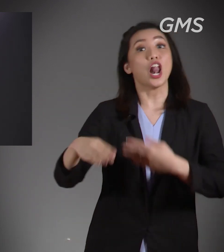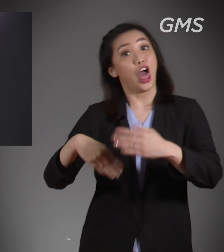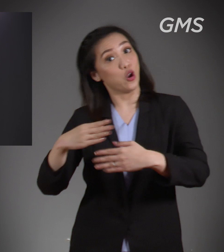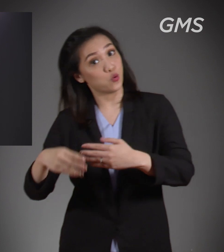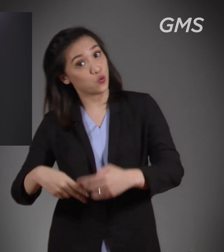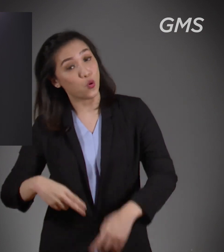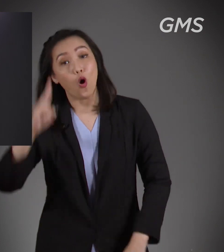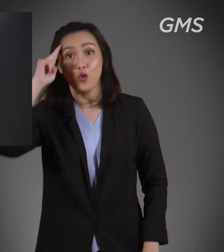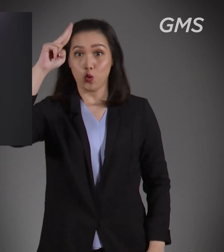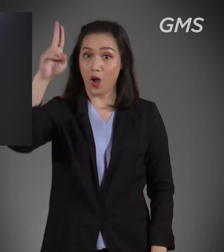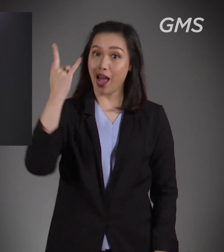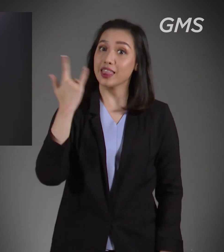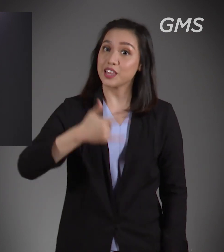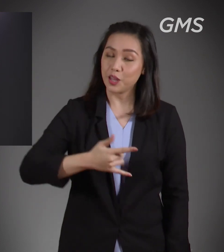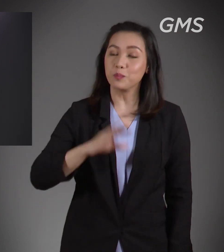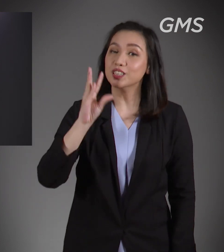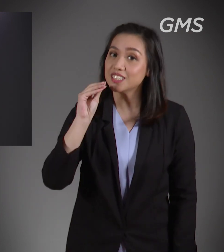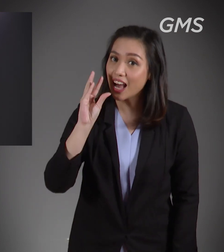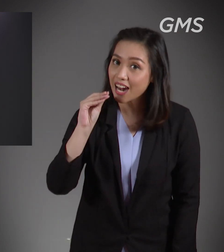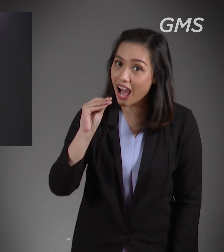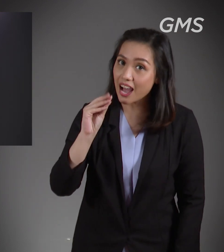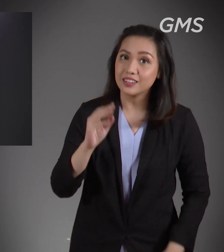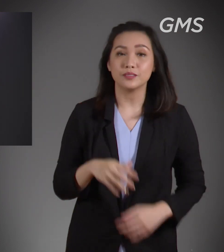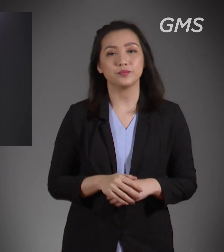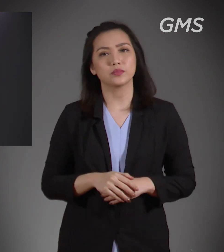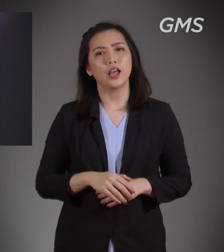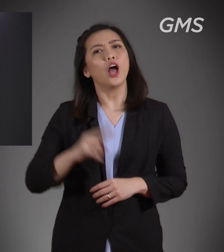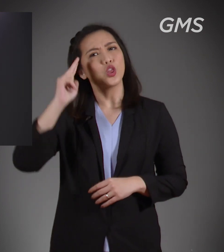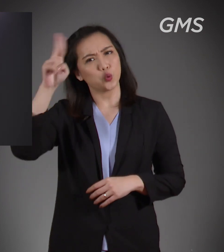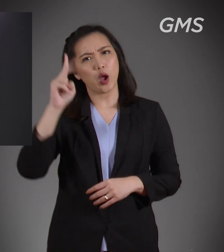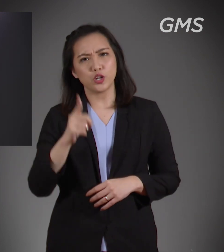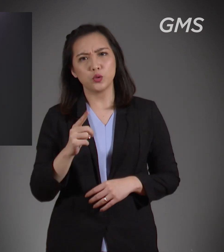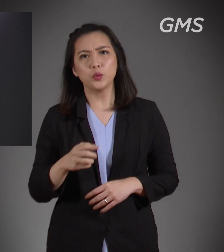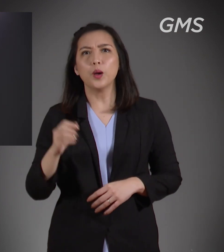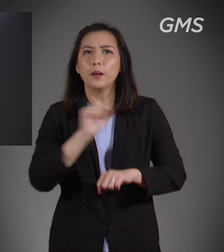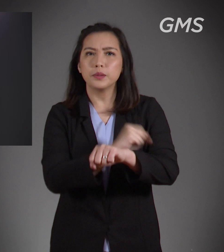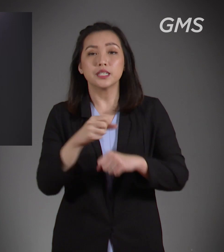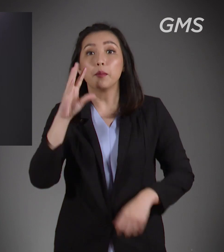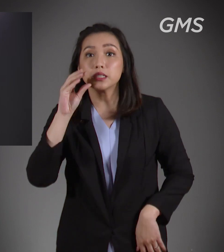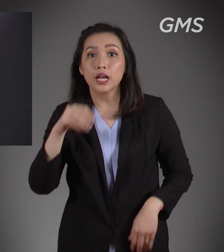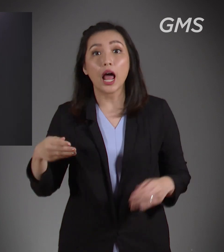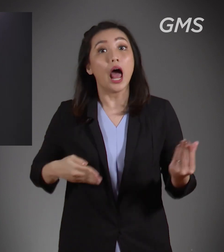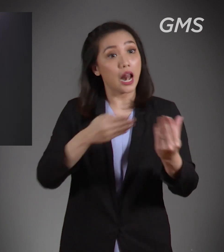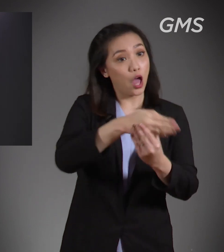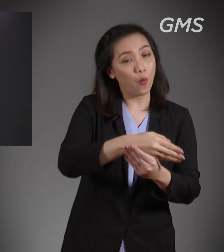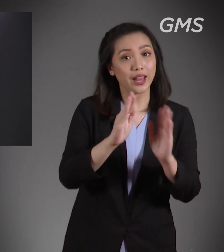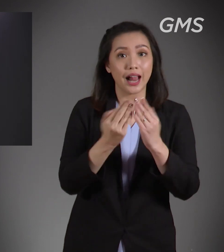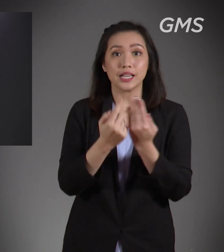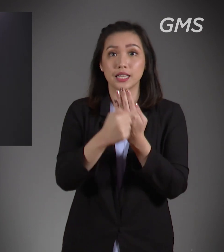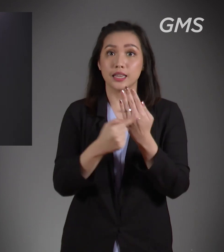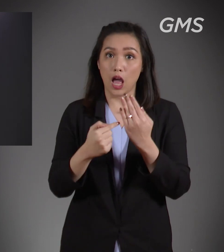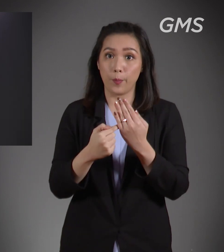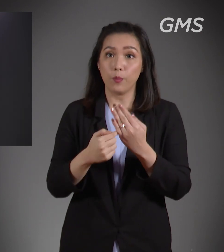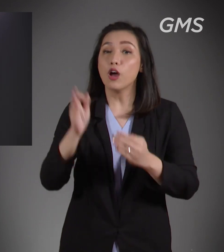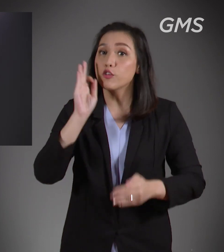firman. Kalau di zaman modern ini kita punya Alkitab. Tuhan bicara lewat khotbah seperti ini, lewat saudara seiman. Lalu lama-lama Tuhan bicara lewat